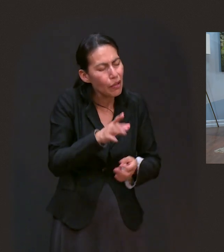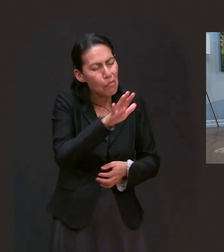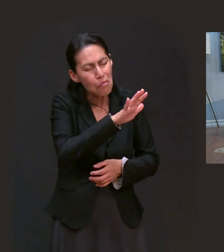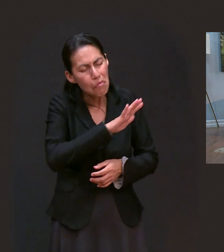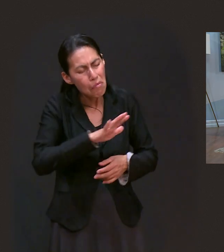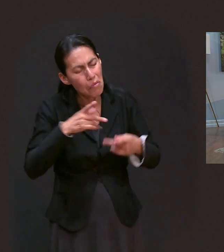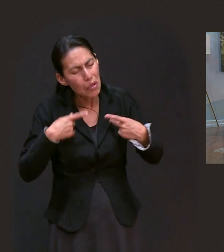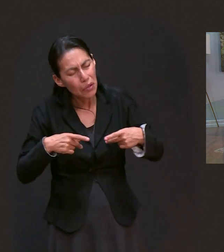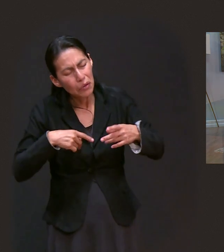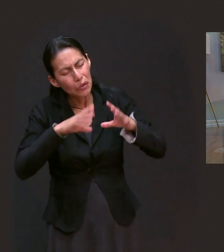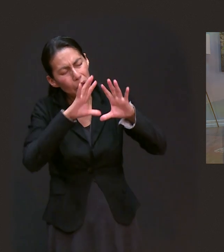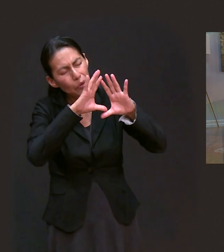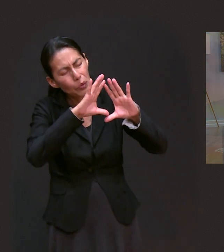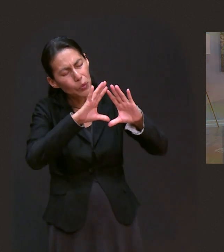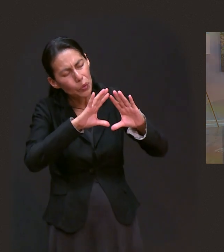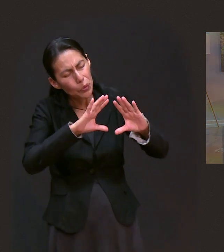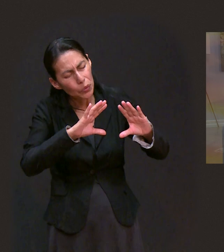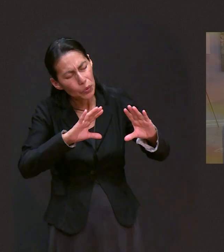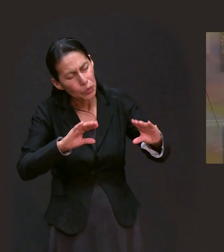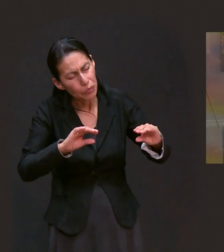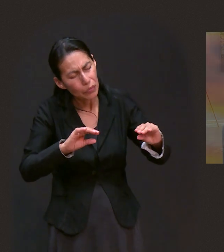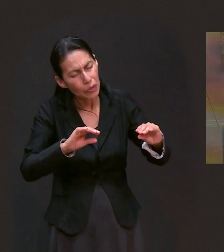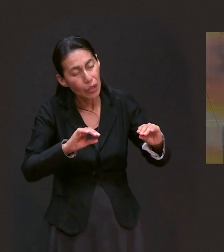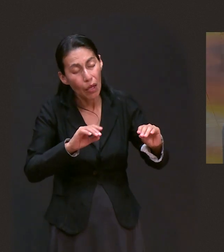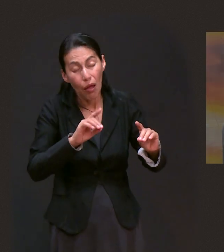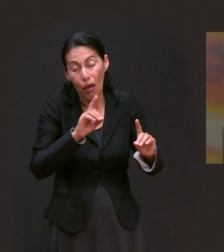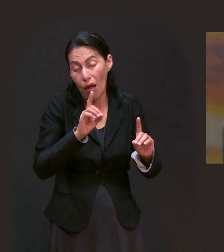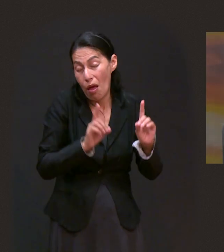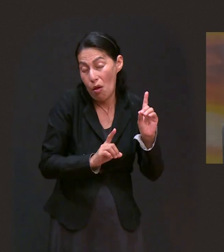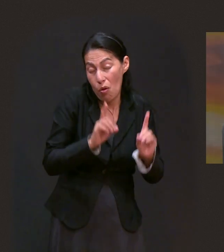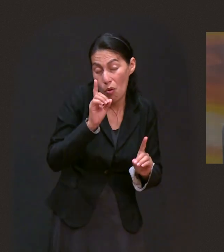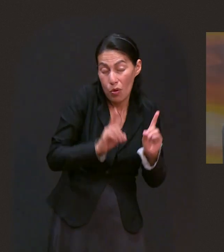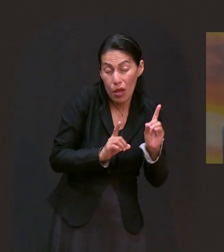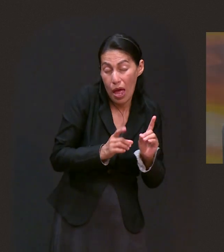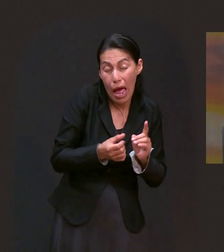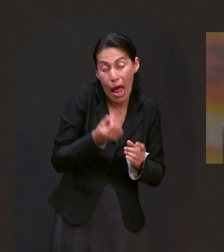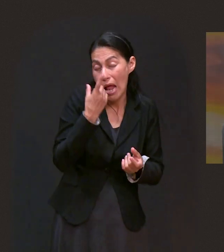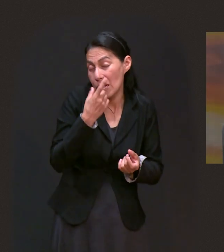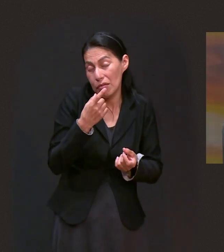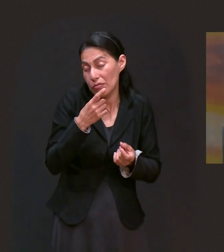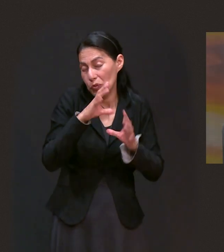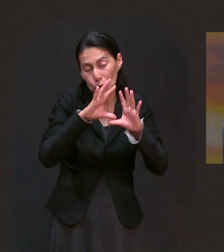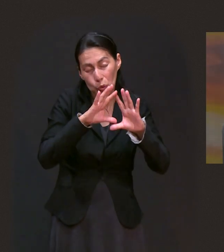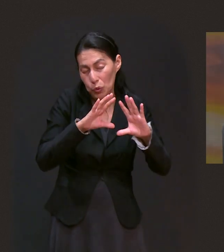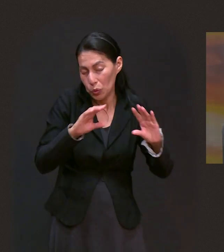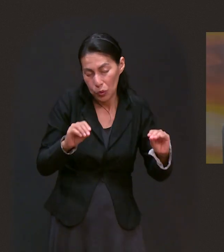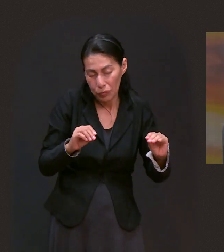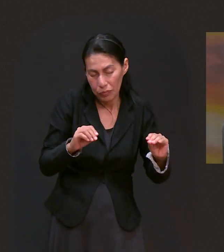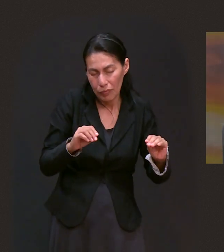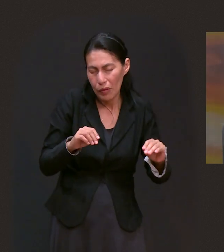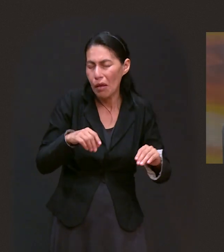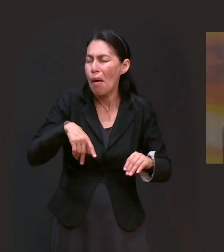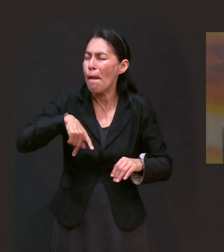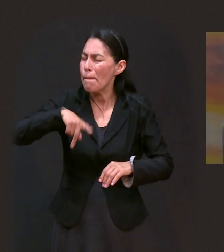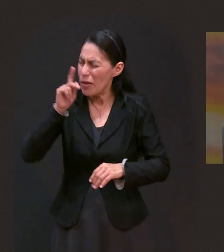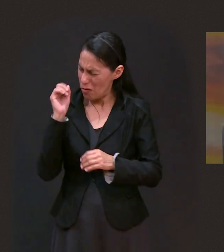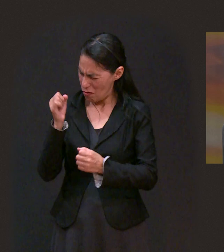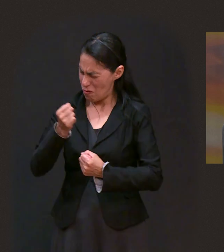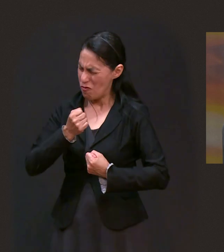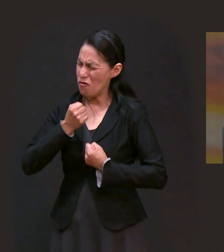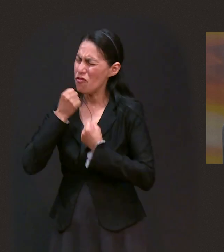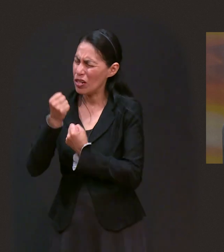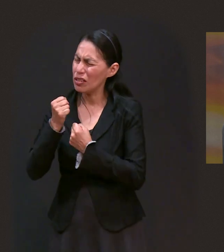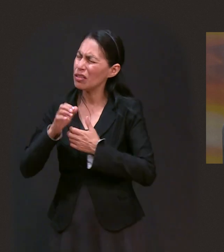la vez estar convencido señor de aunque no fuera así si es tu voluntad señor